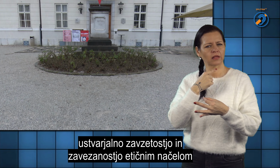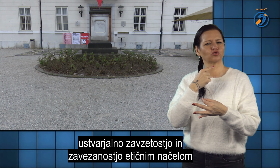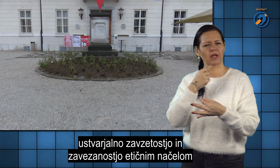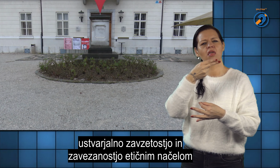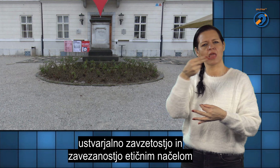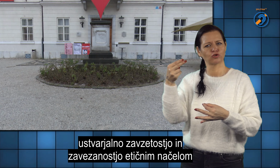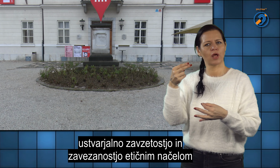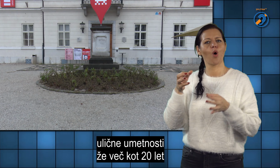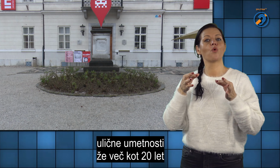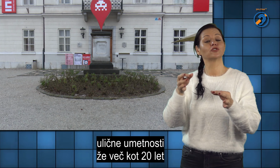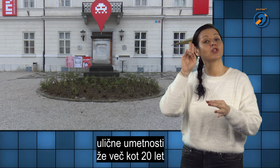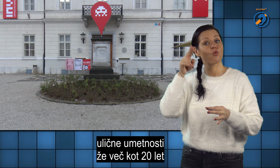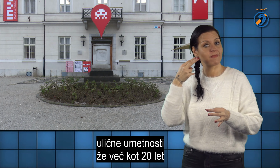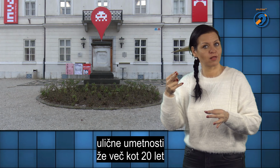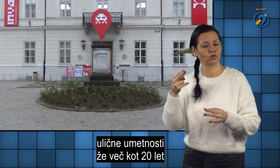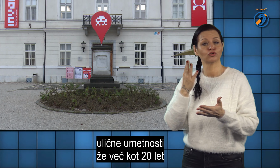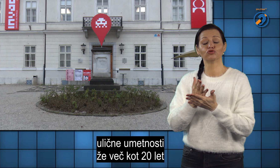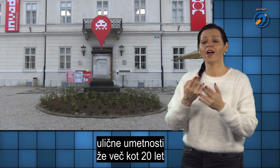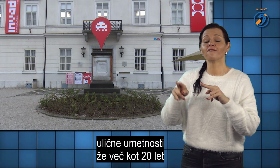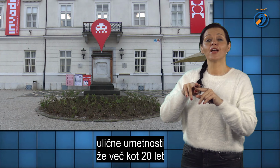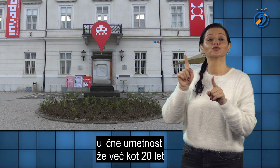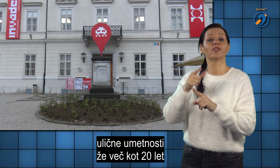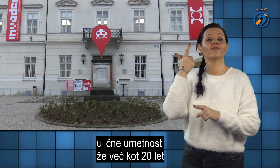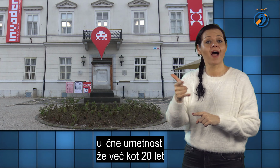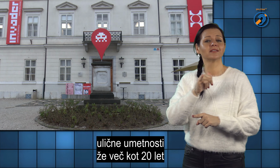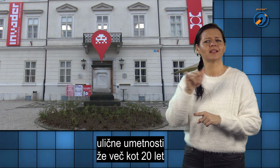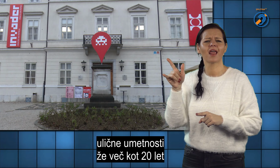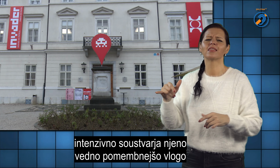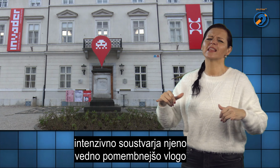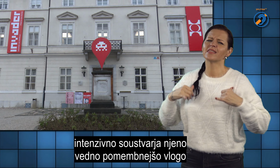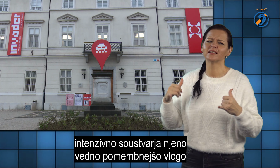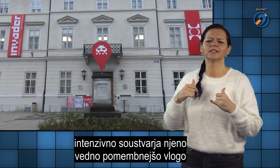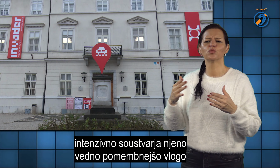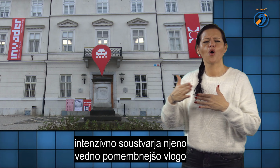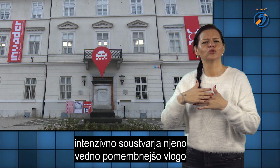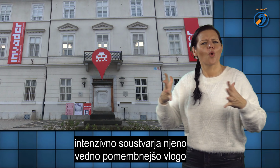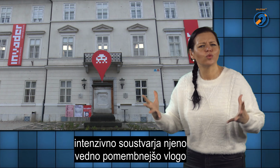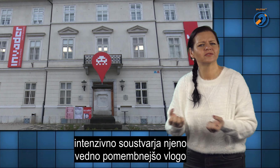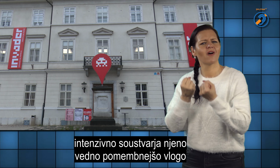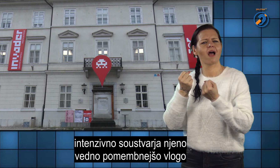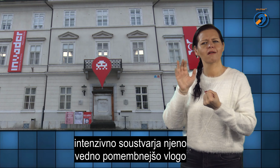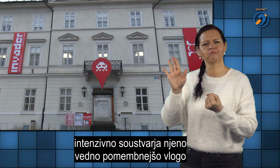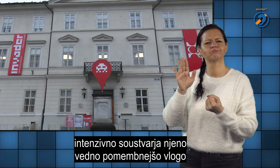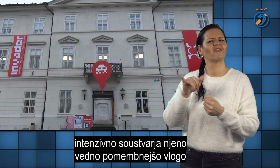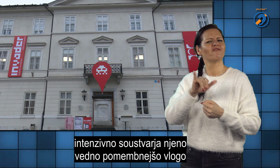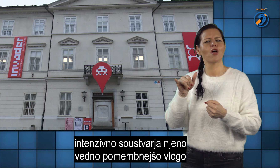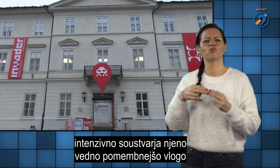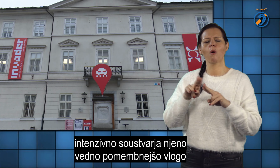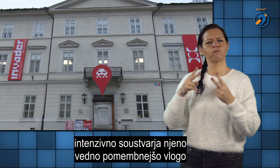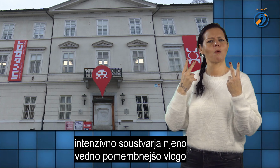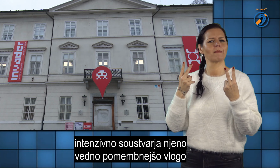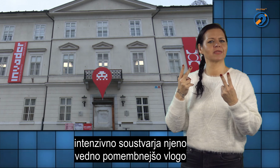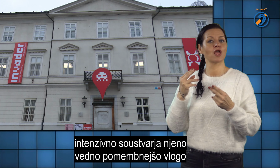ulične umetnosti že več kot 20 let intenzivno soustvarja njeno vedno pomembnejšo vlogo